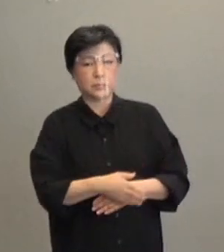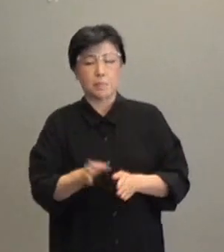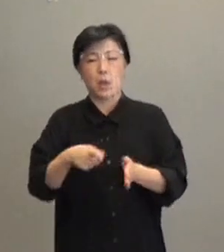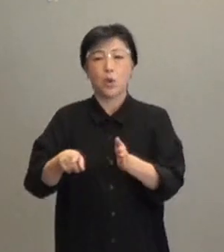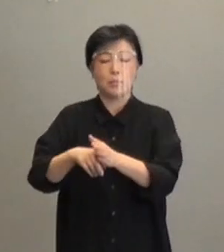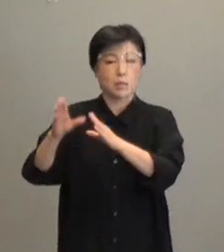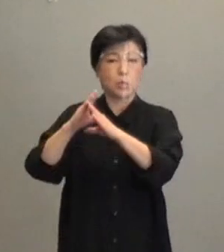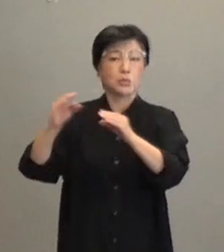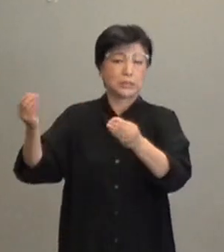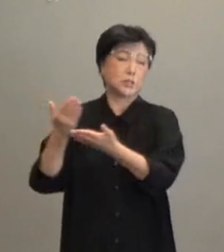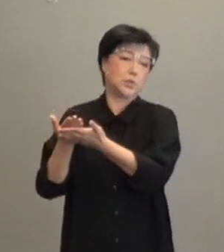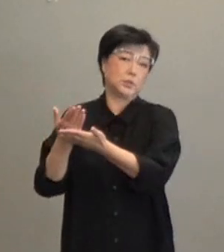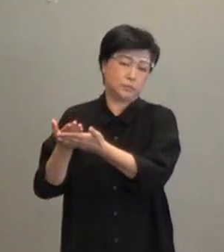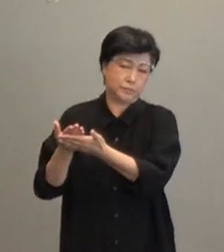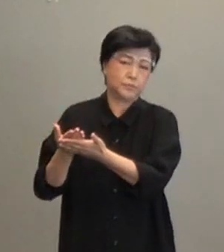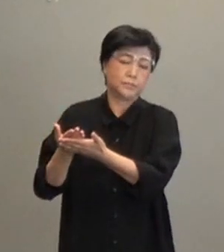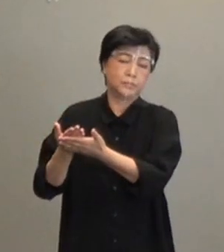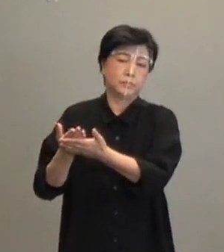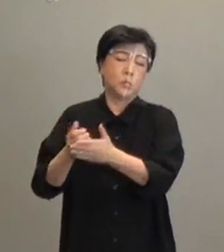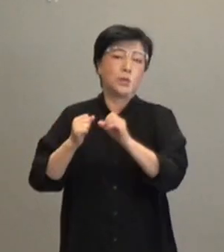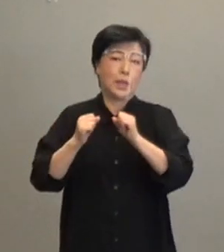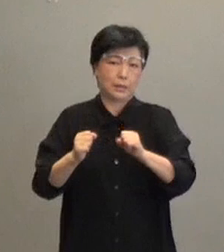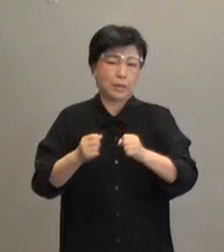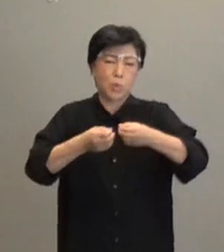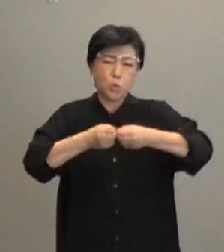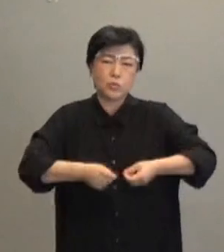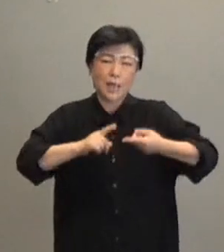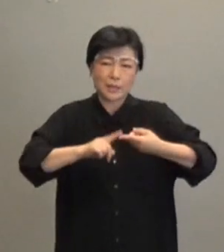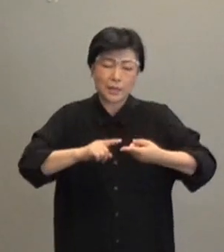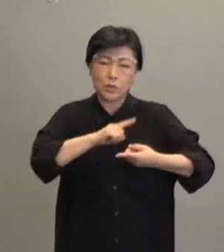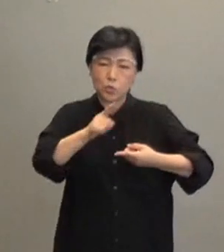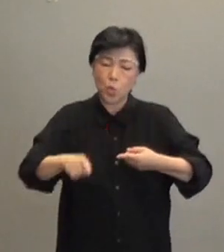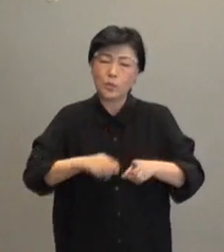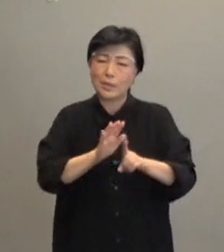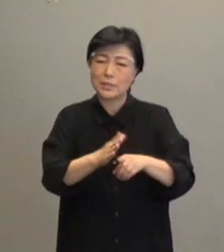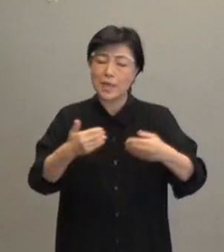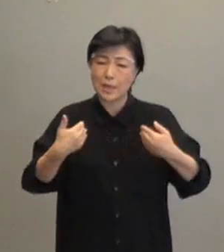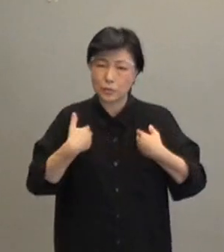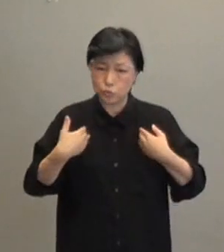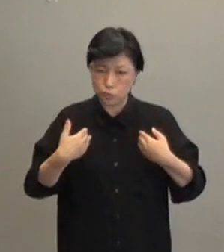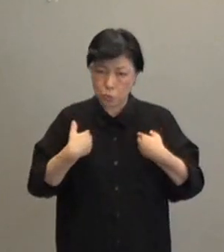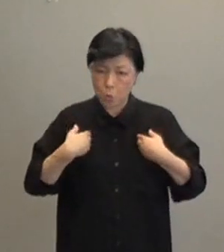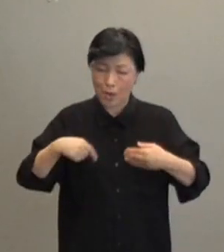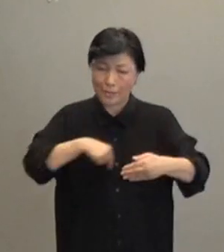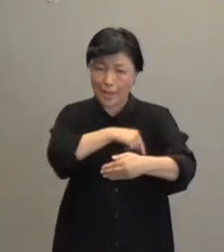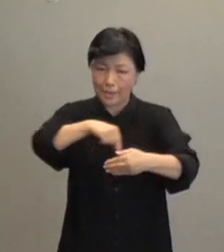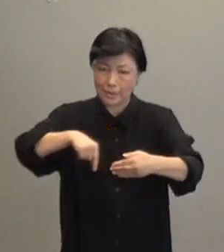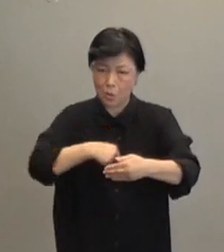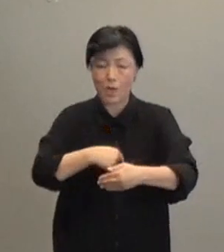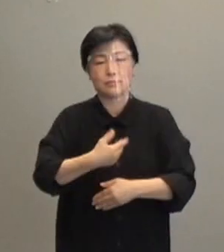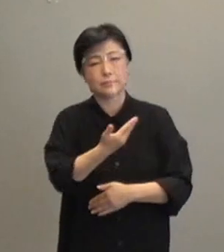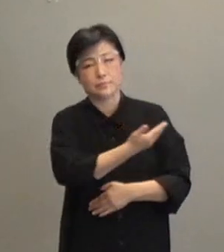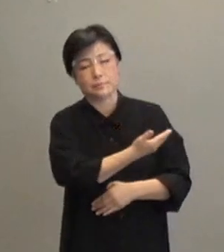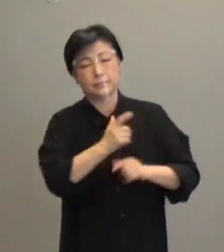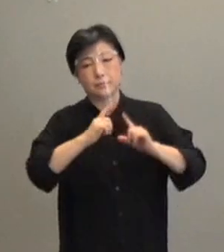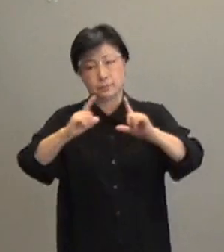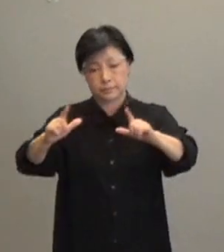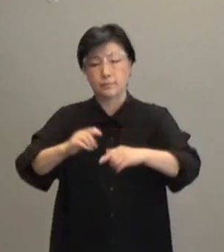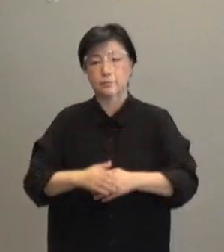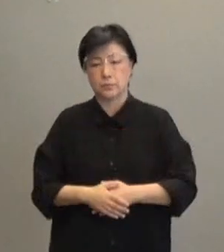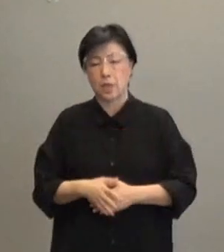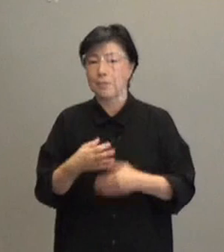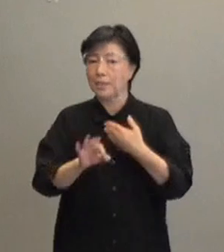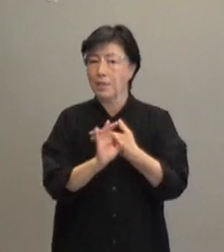確かに支援のご要望されているとは思うんですけれども、具体的にどういう支援が必要とお考えか教えてください。 まあ、今例え